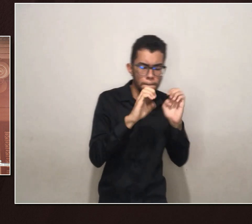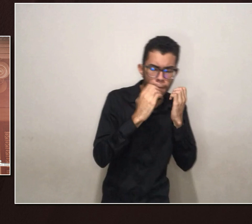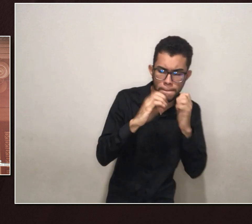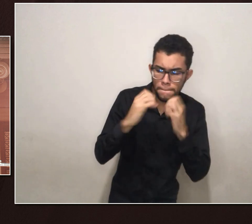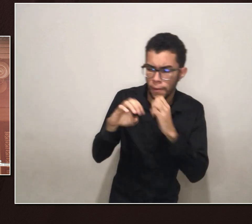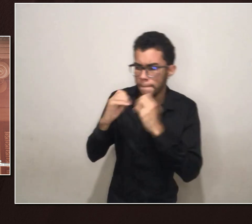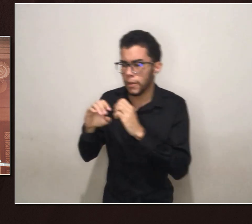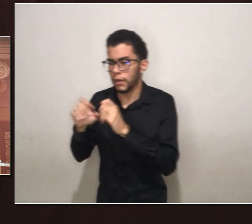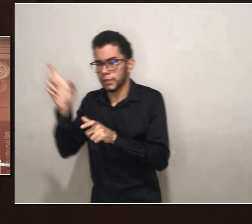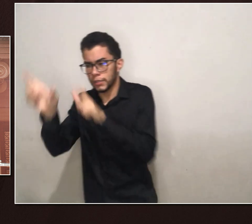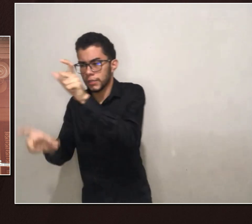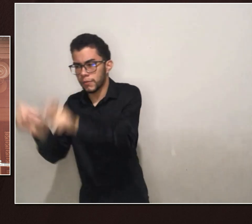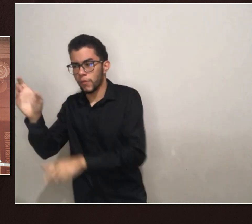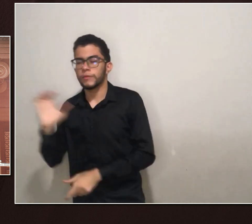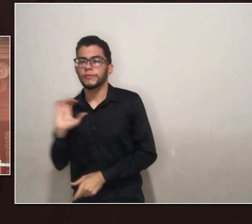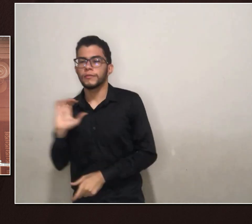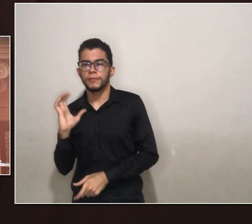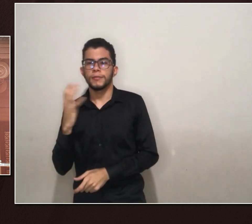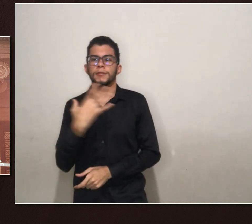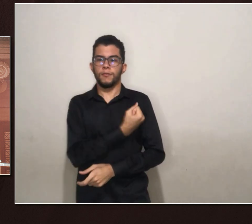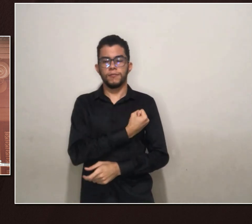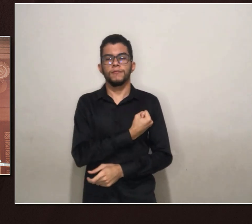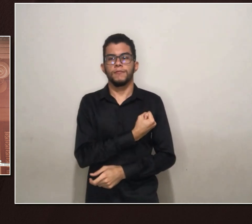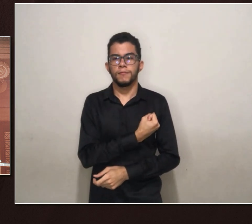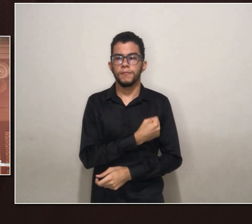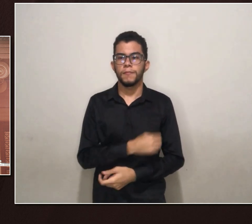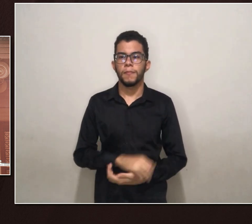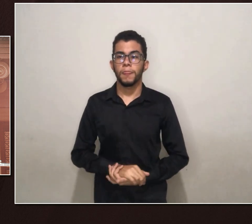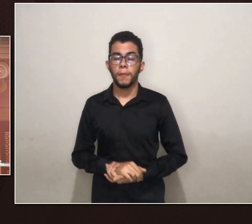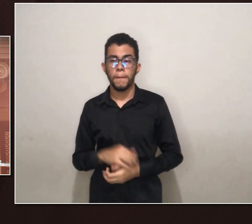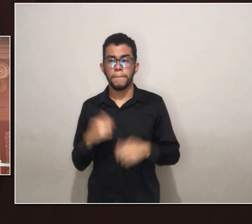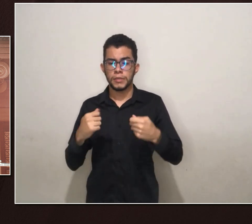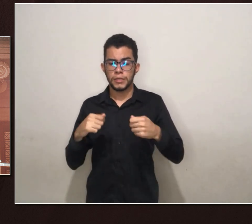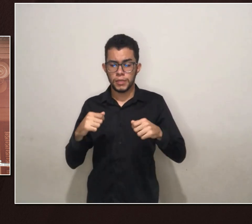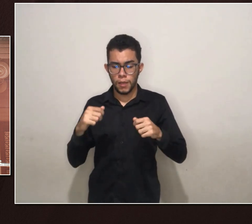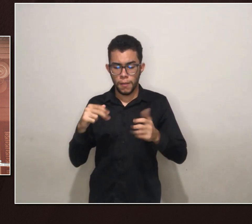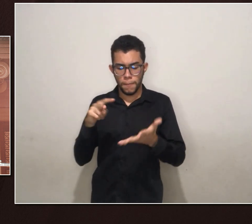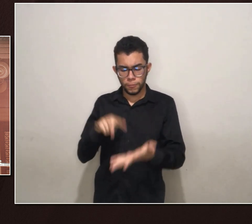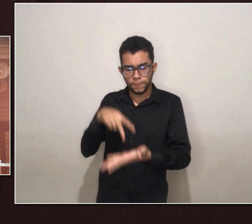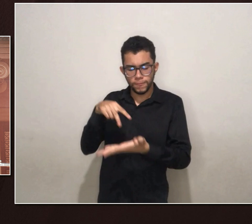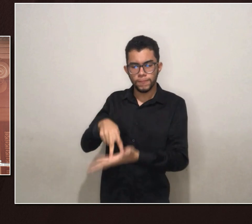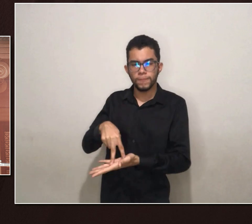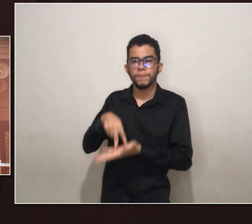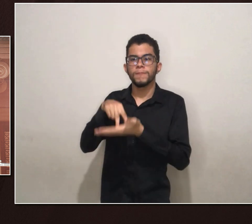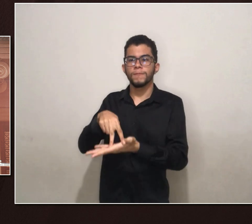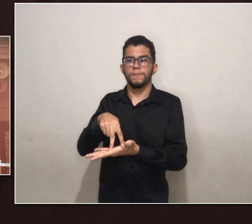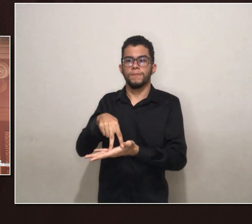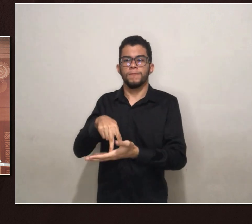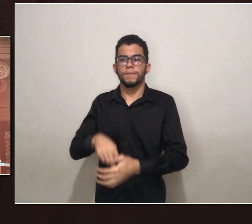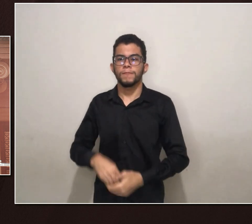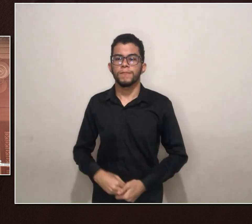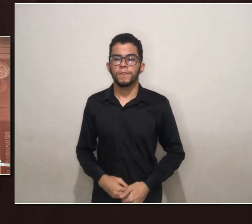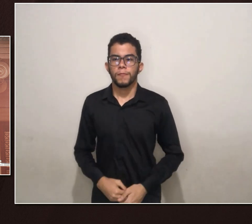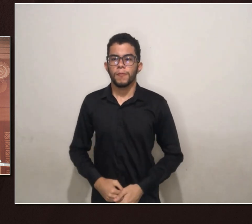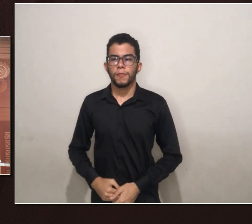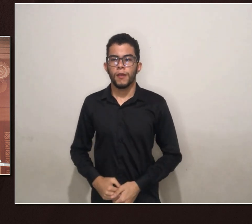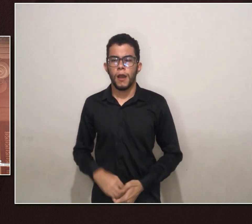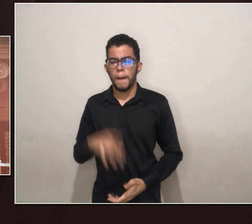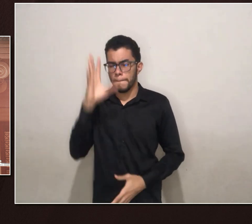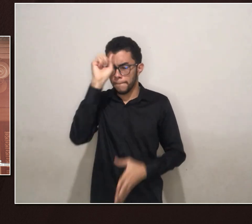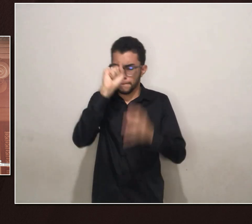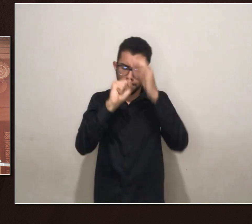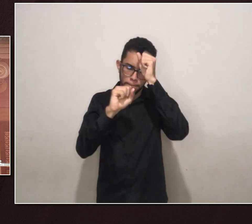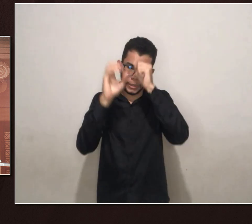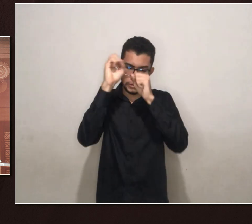seu trabalho. Portanto, queridos irmãos, vamos todos aprender a pregar o Evangelho. Comece com